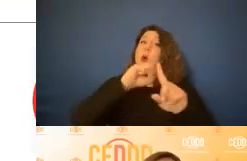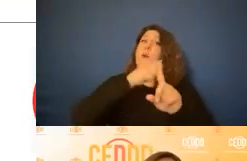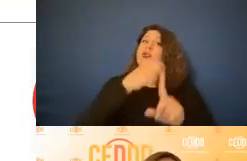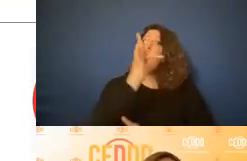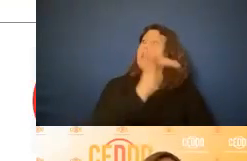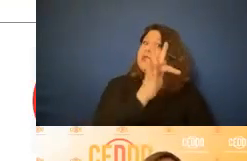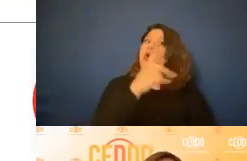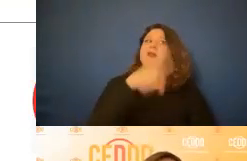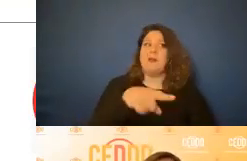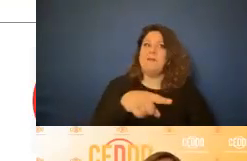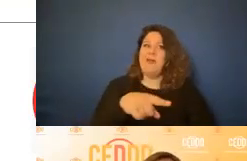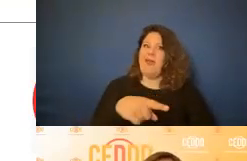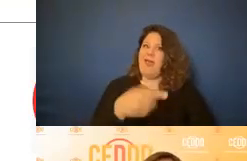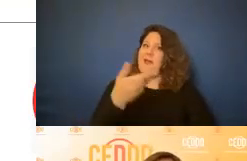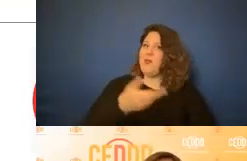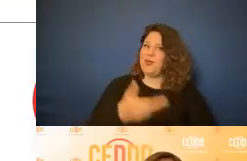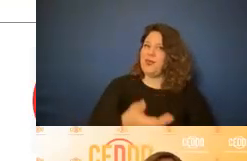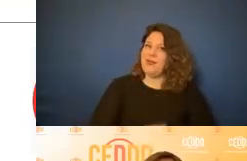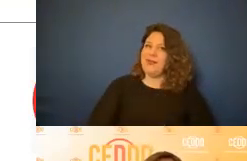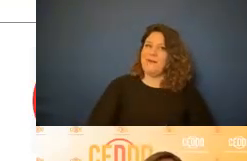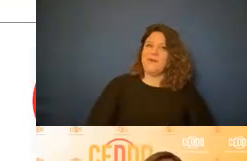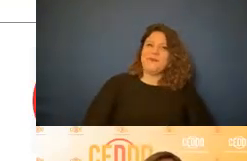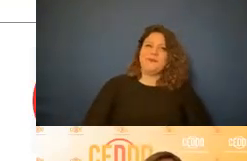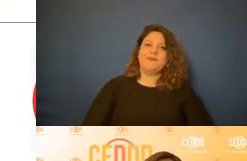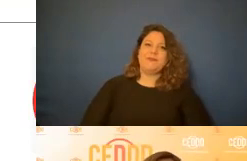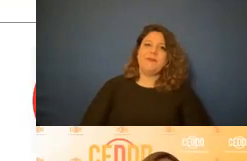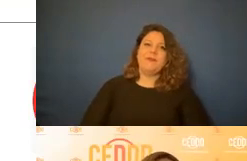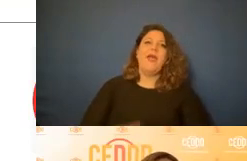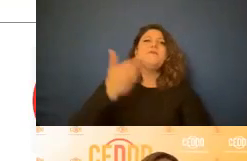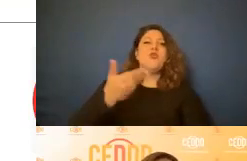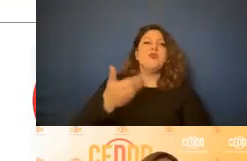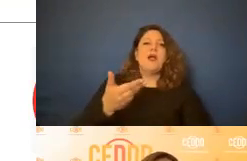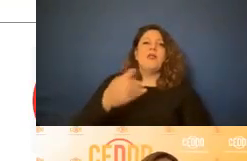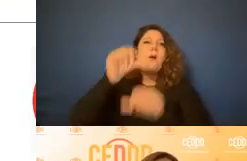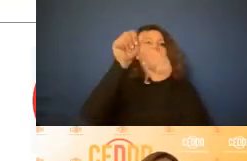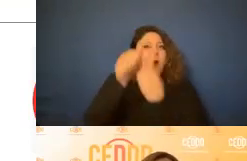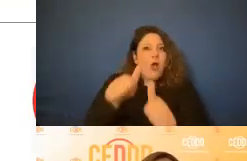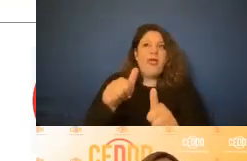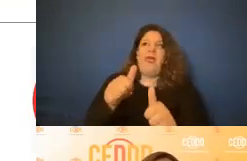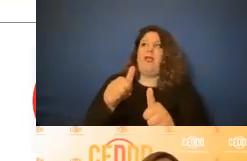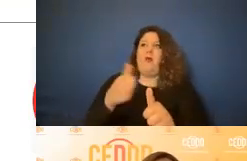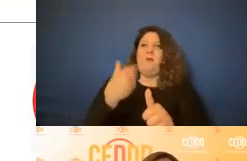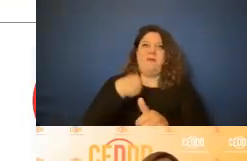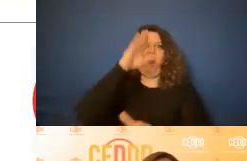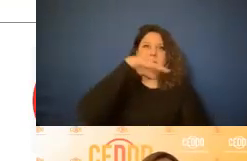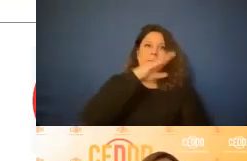esto. Es muy importante, por tanto, tener modelos de referencia con los padres y madres,